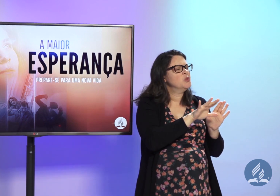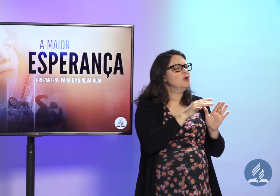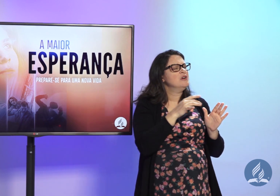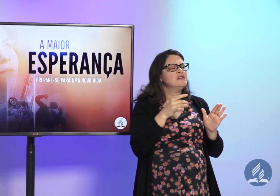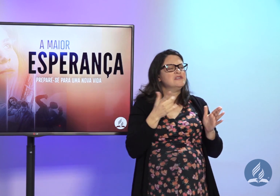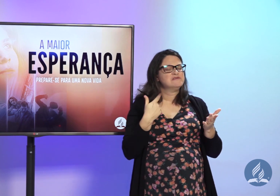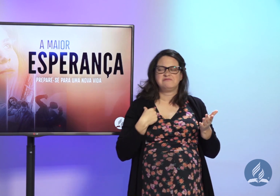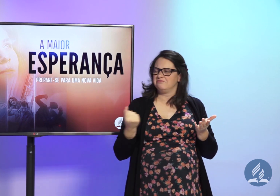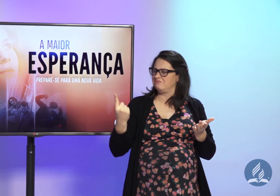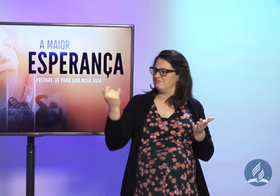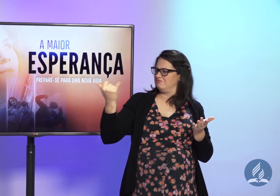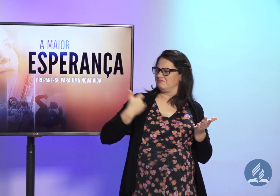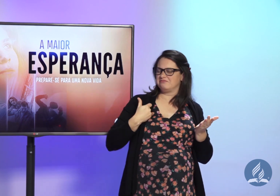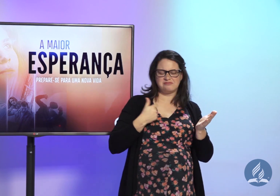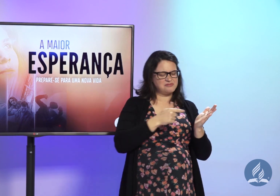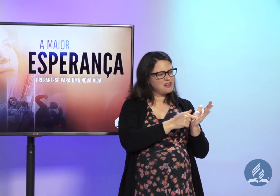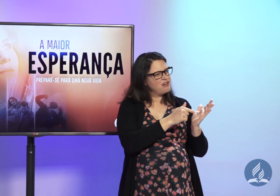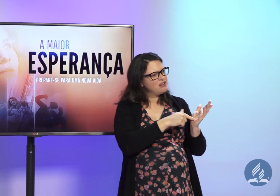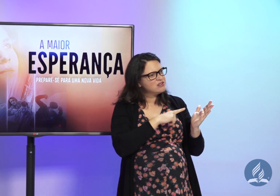sobre o sábado.